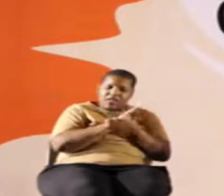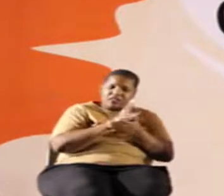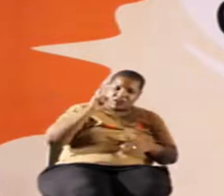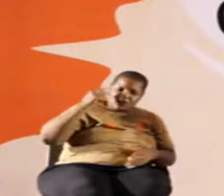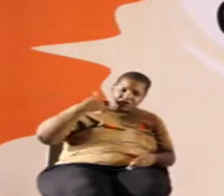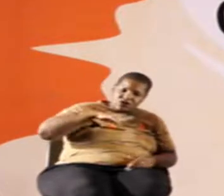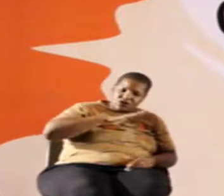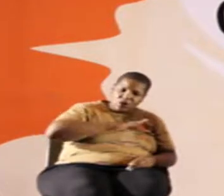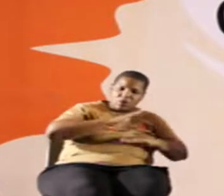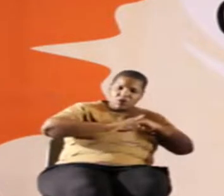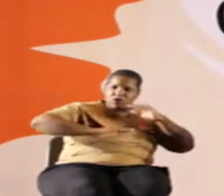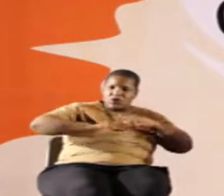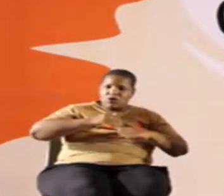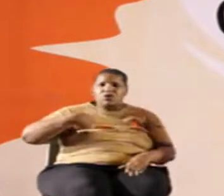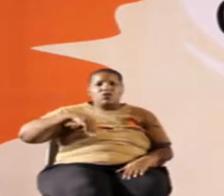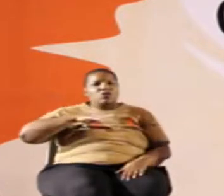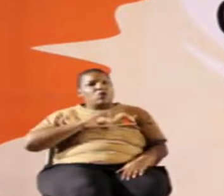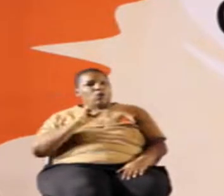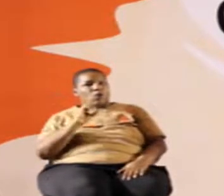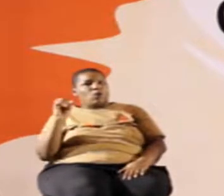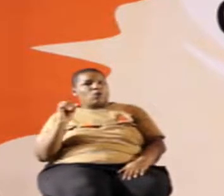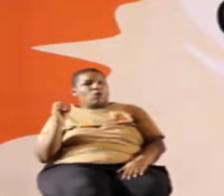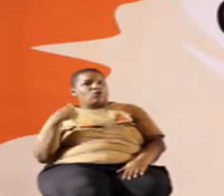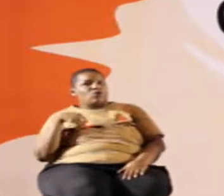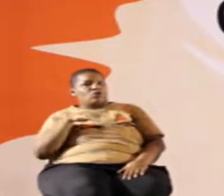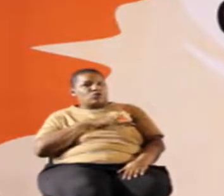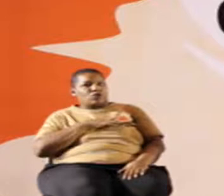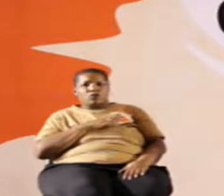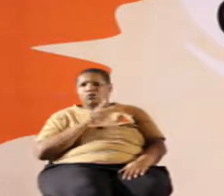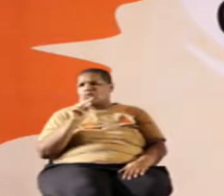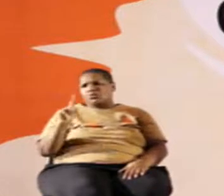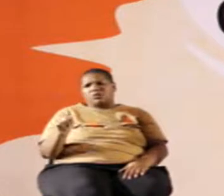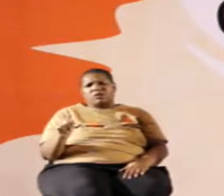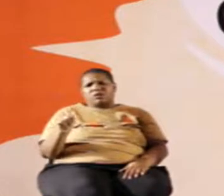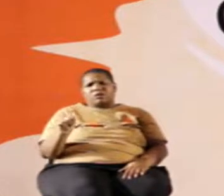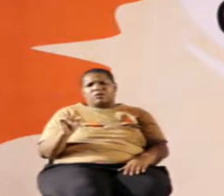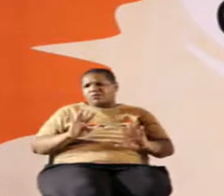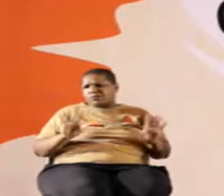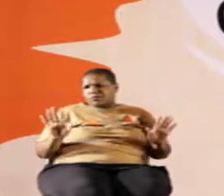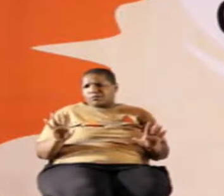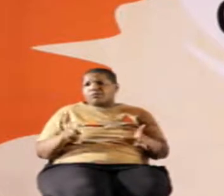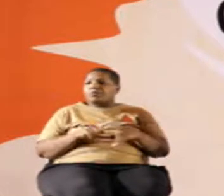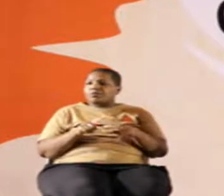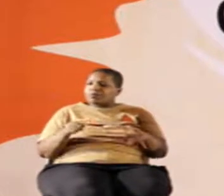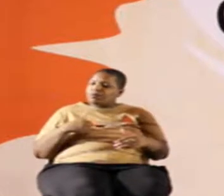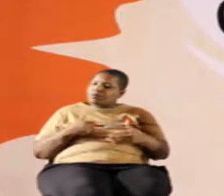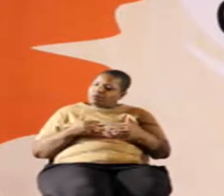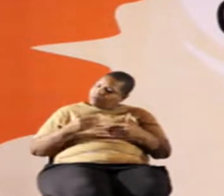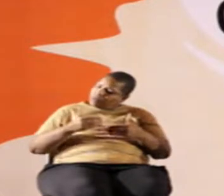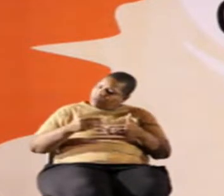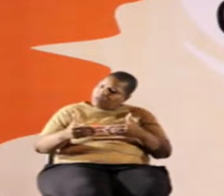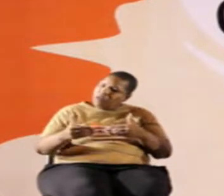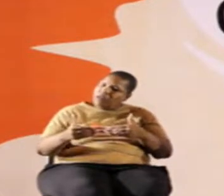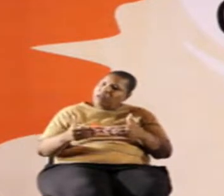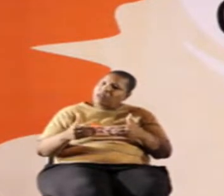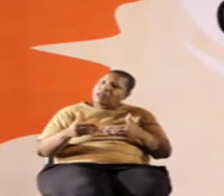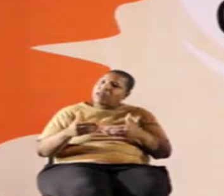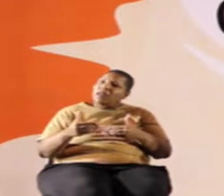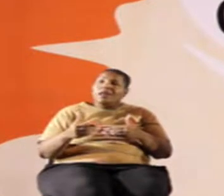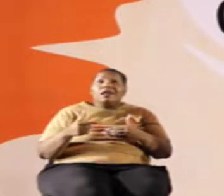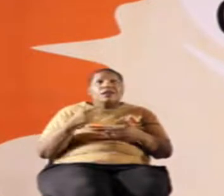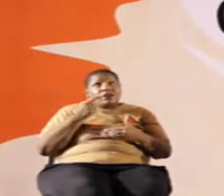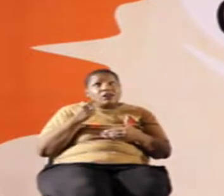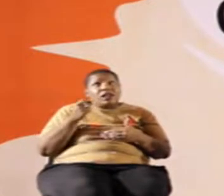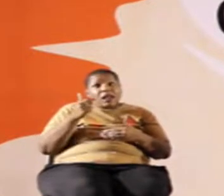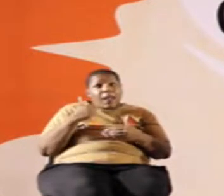sobre nós, sem nós, não é? Não dá mais, não, quer dizer, nunca deu, não é? Mas a gente avançou a ponto de, ainda não, ainda está